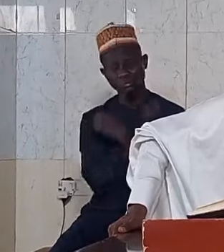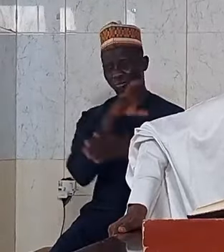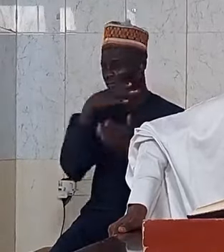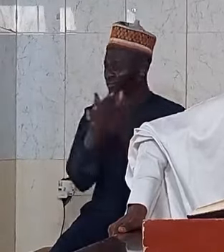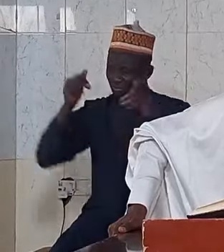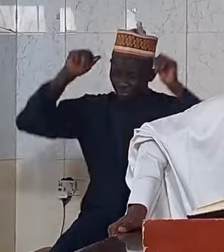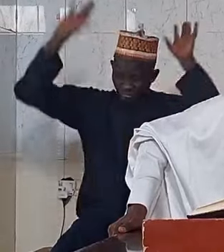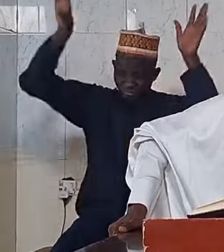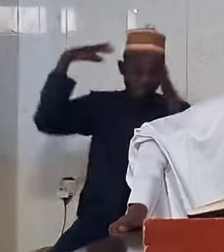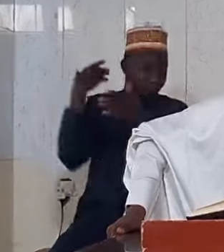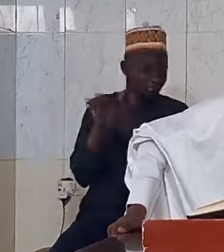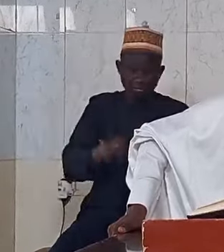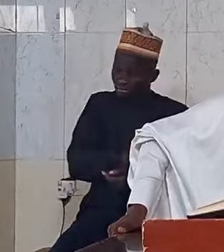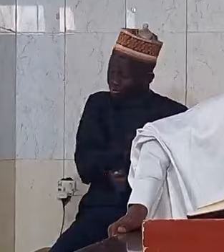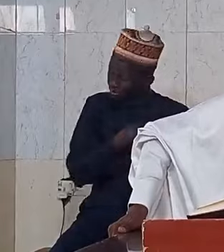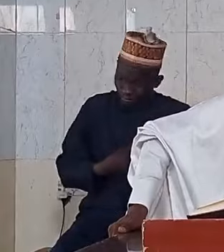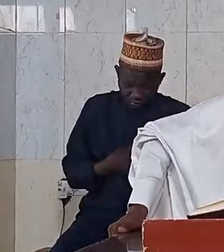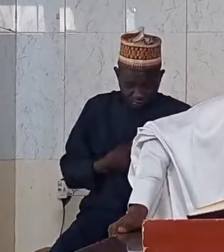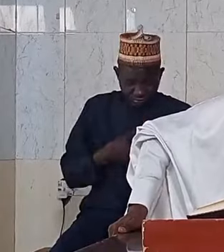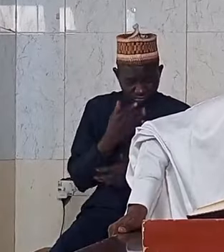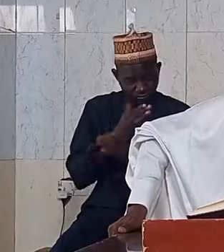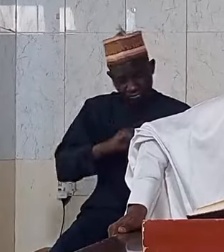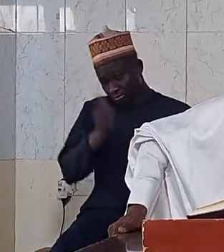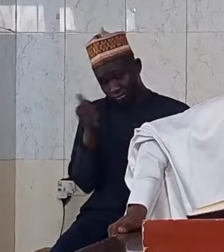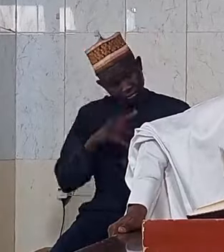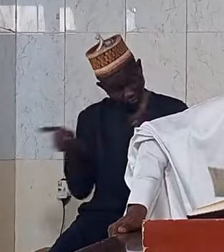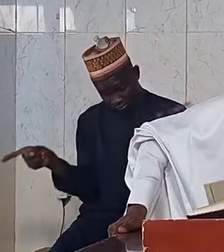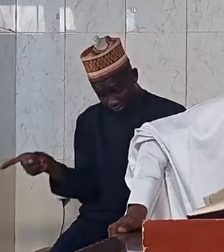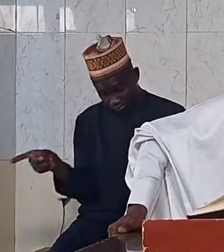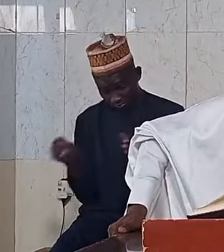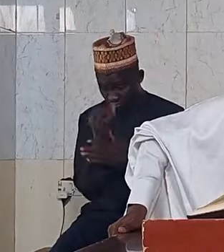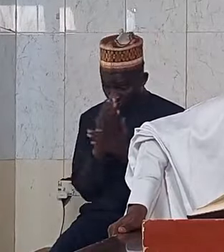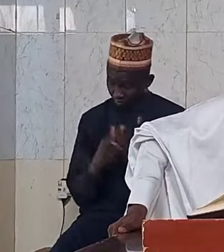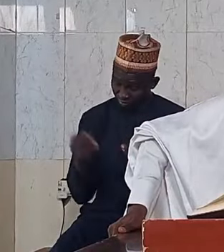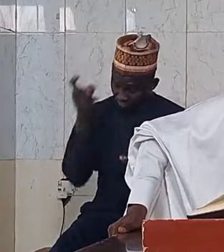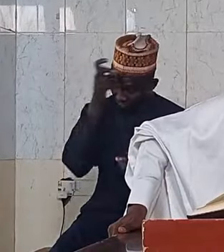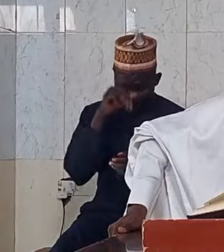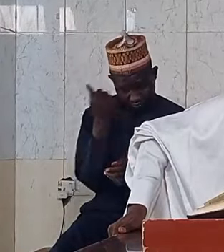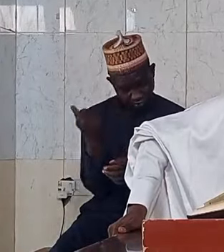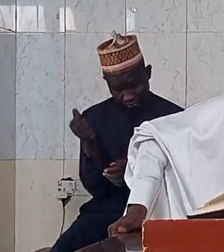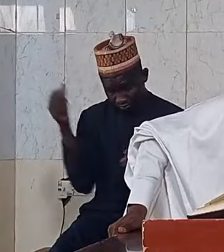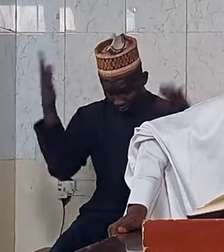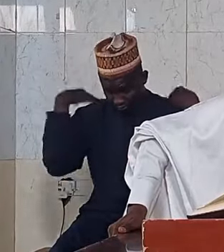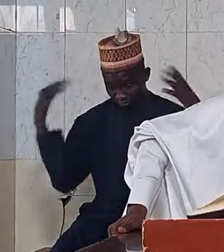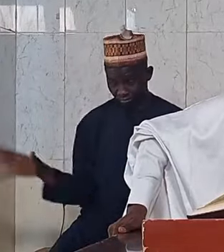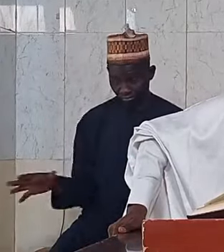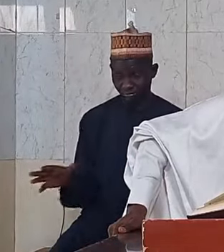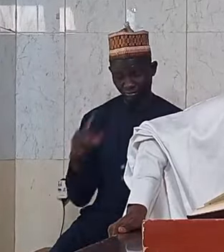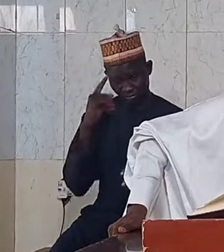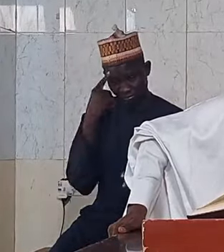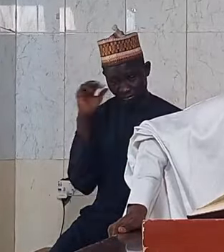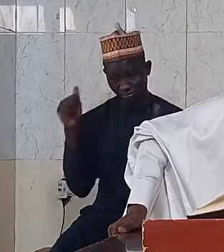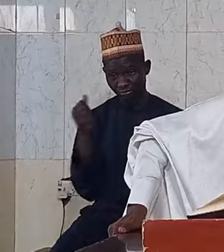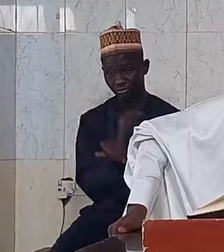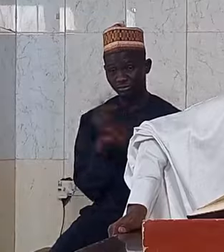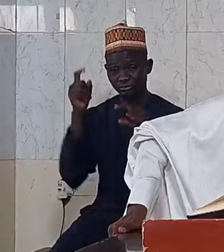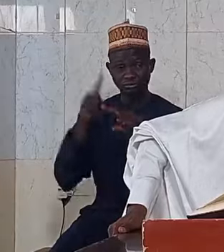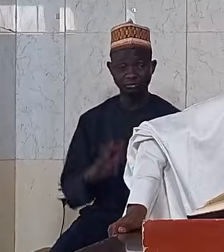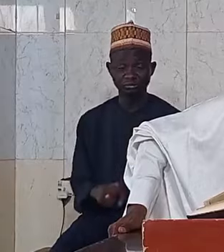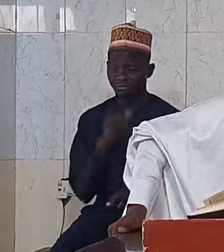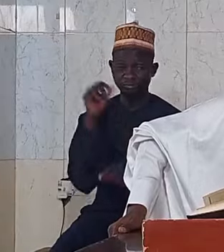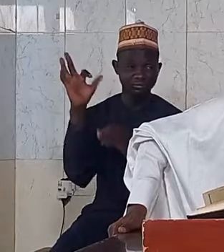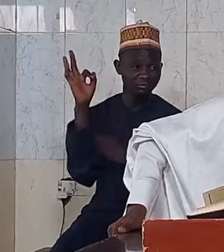daya in a zuciyarka akwai wani daban ko mutum ko aljani ko mala'ika kana ganin zaka dogara da shi